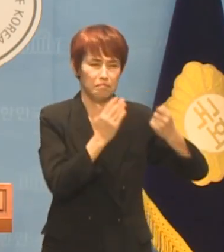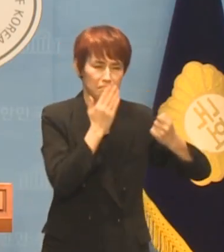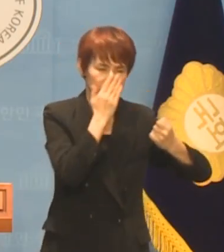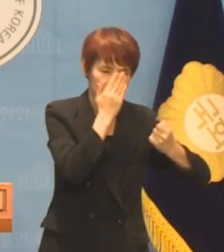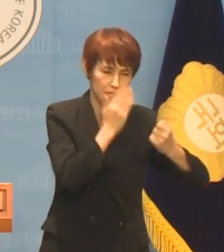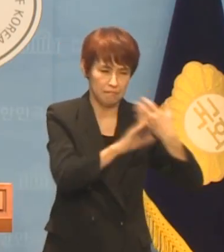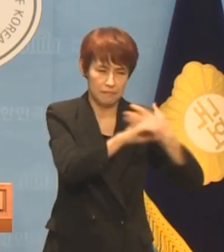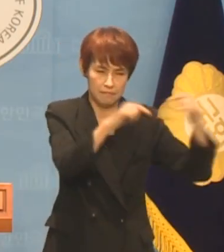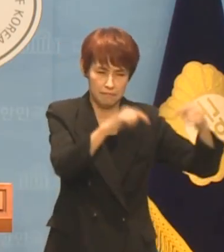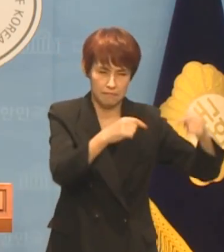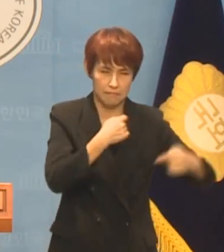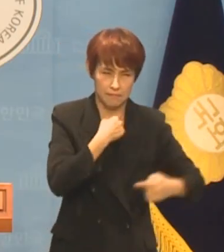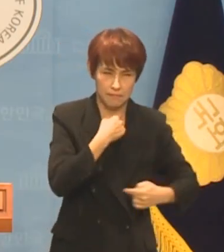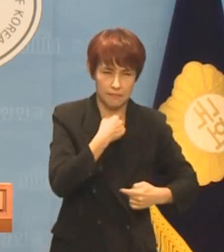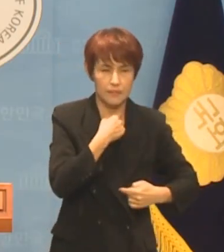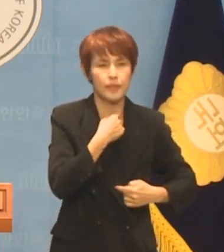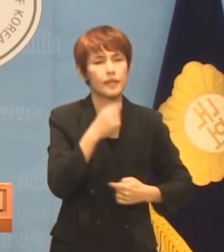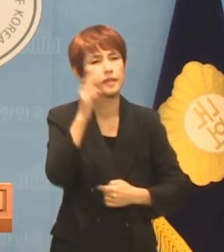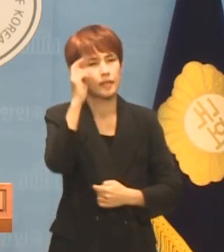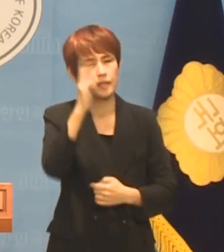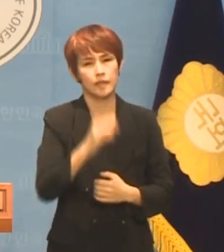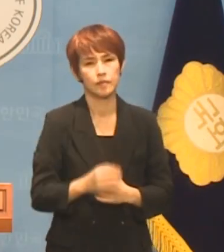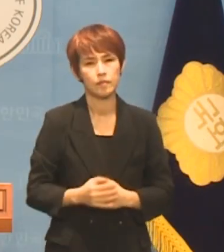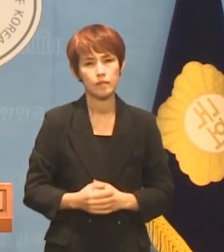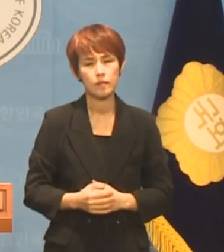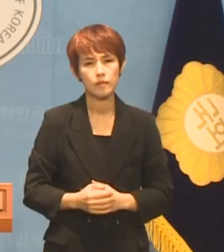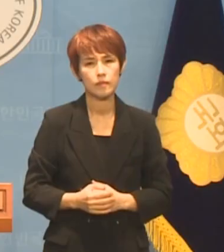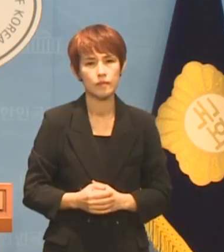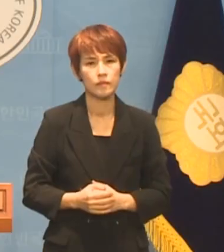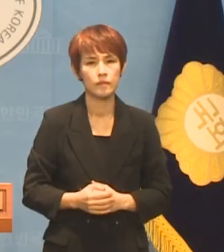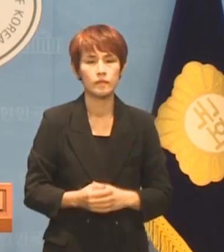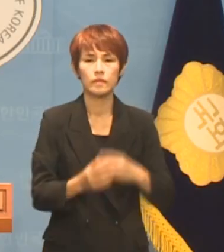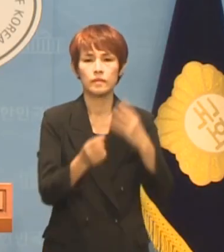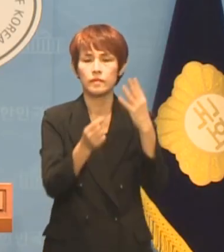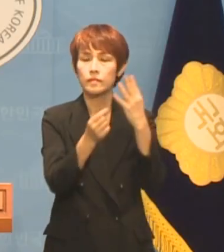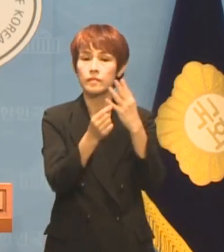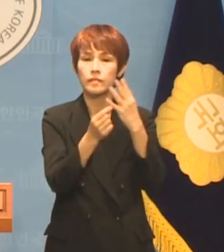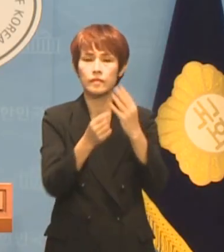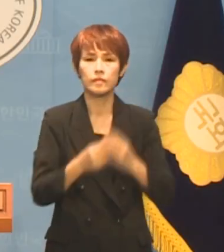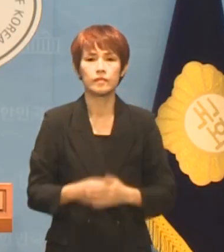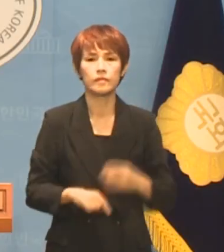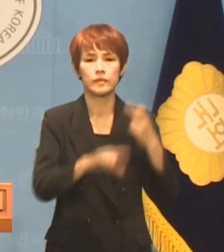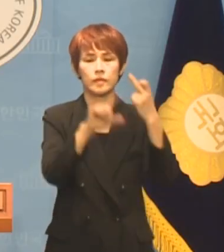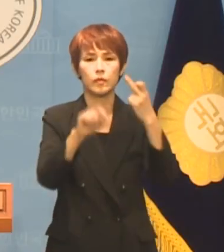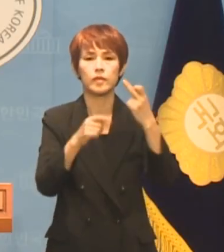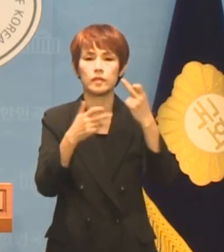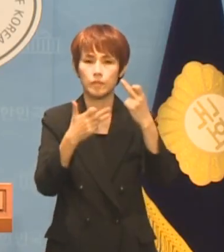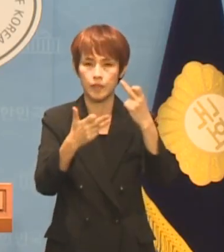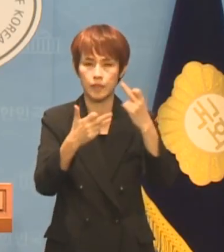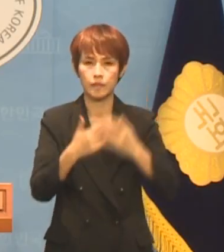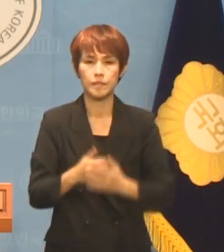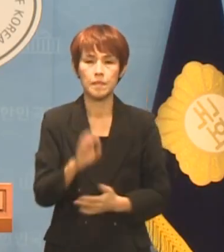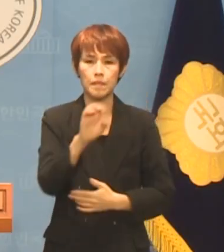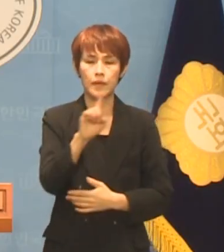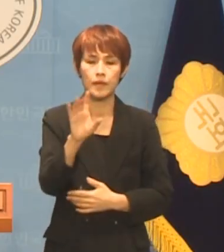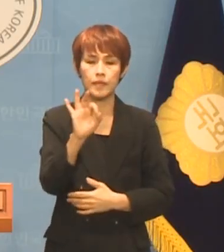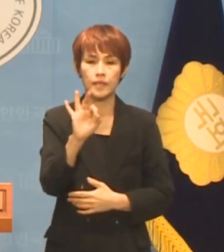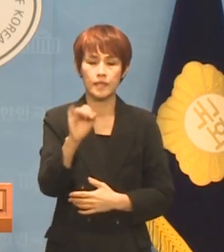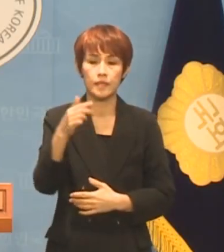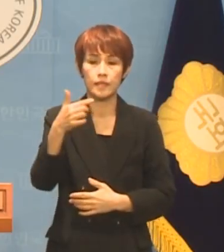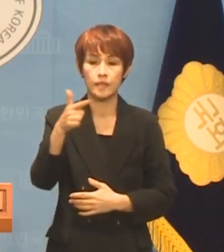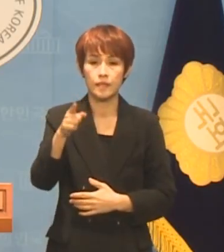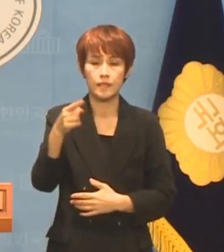남은 것은 아닌지 묻지 않을 수 없습니다. 네 번째, 12월 18일자 파이낸셜 타임스